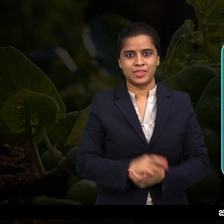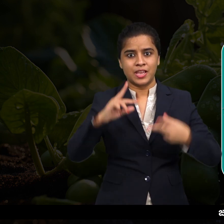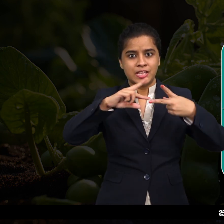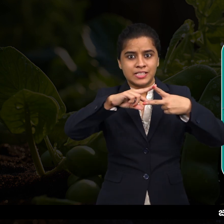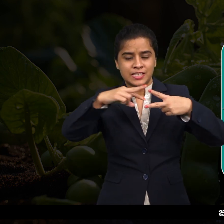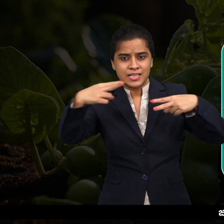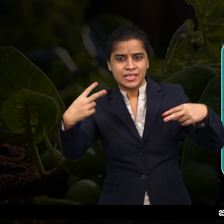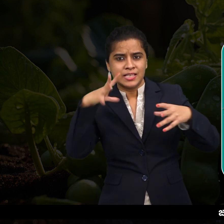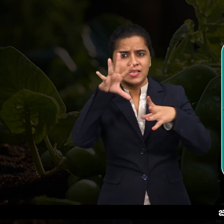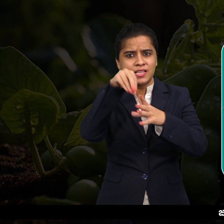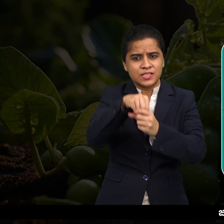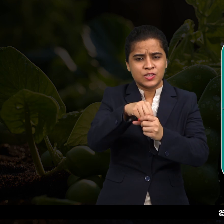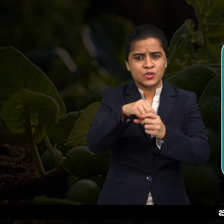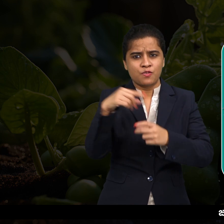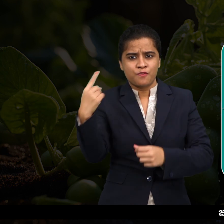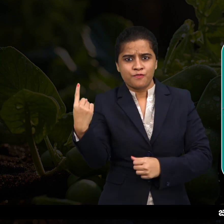జన్యురూపం,